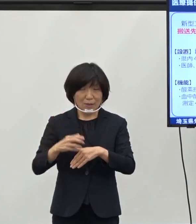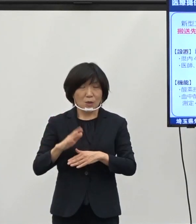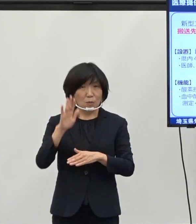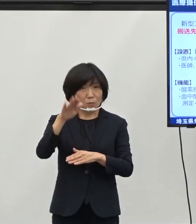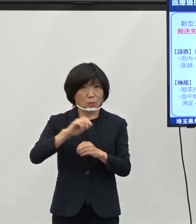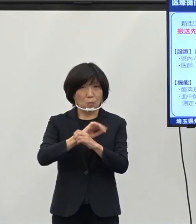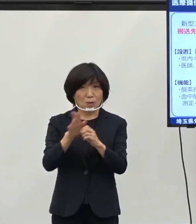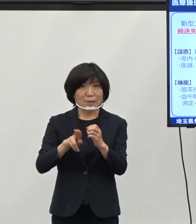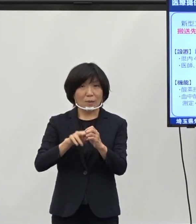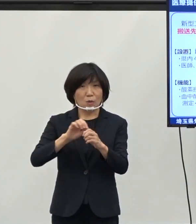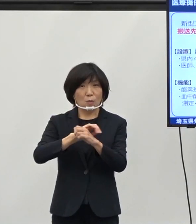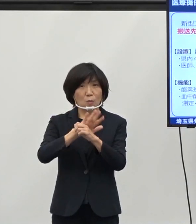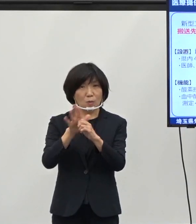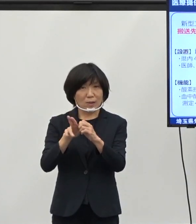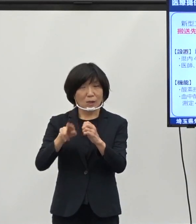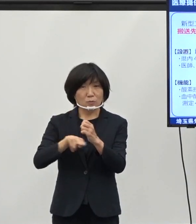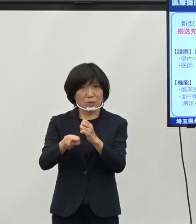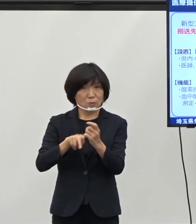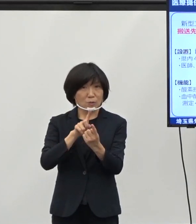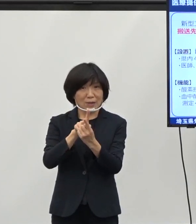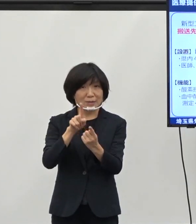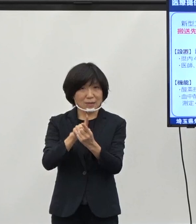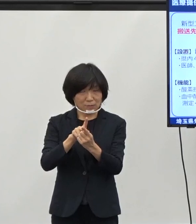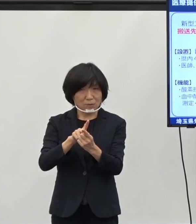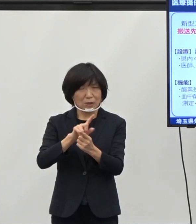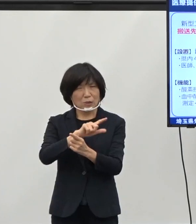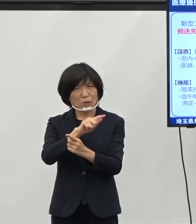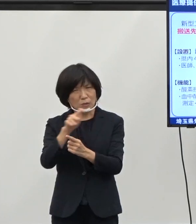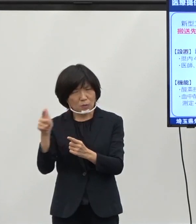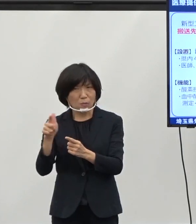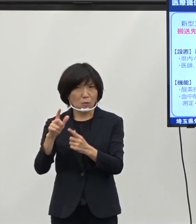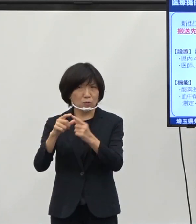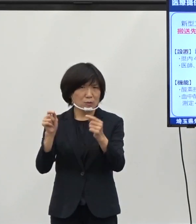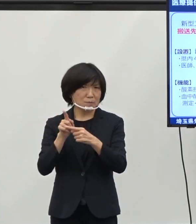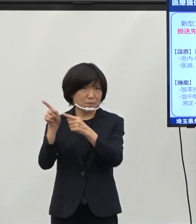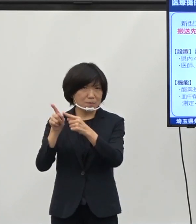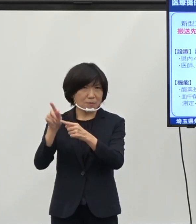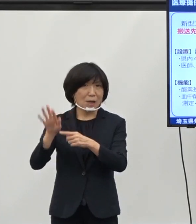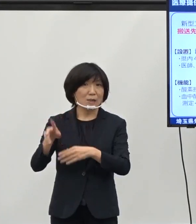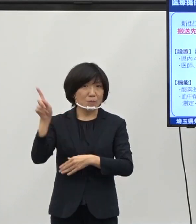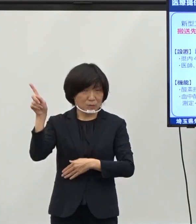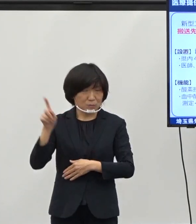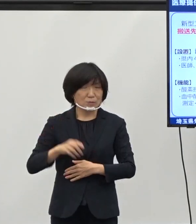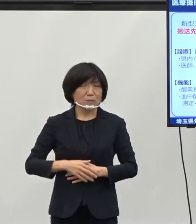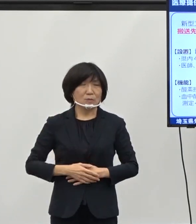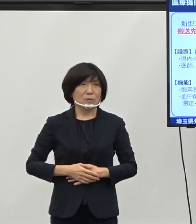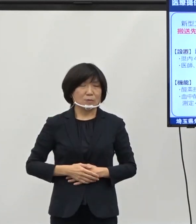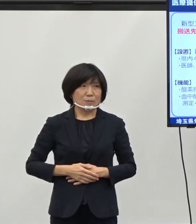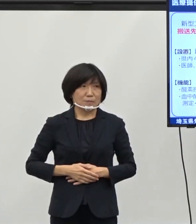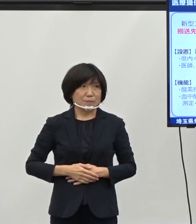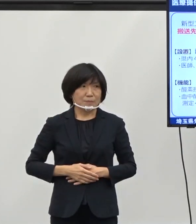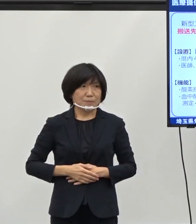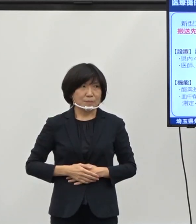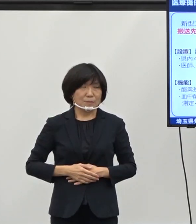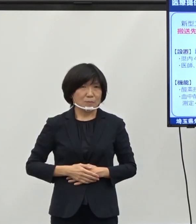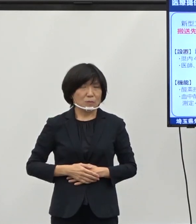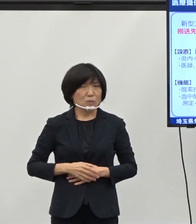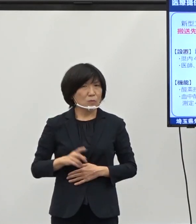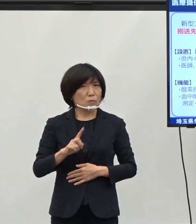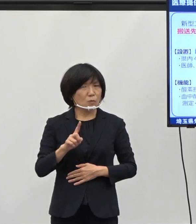対策の批判もあって、まあ、支持率も下げて、いるわけですけれども、まあ、どの